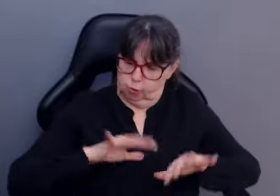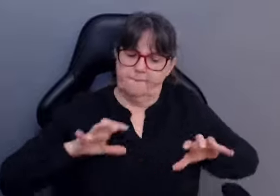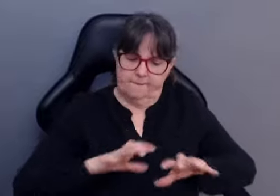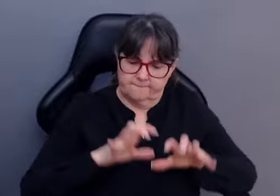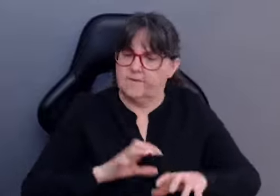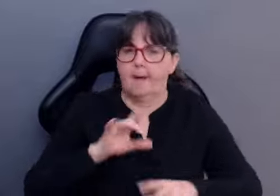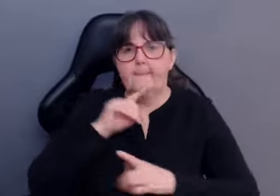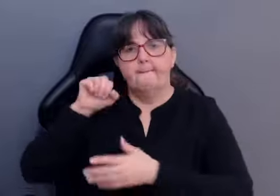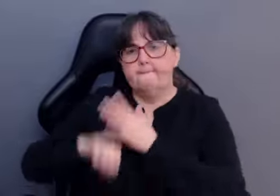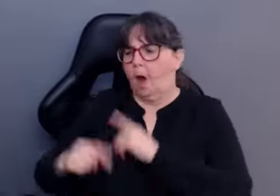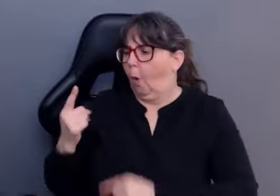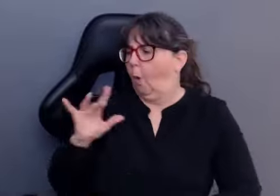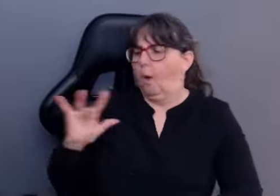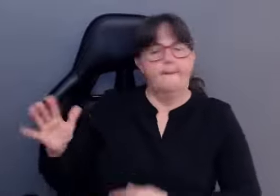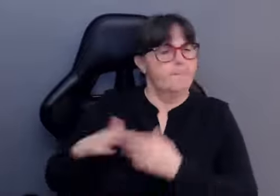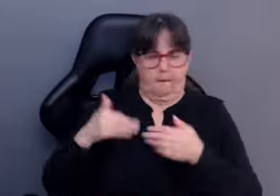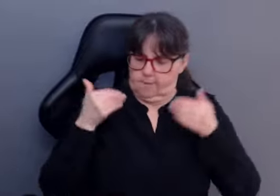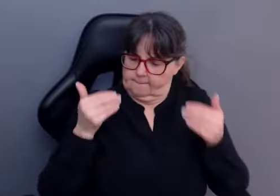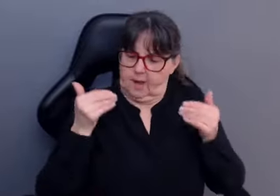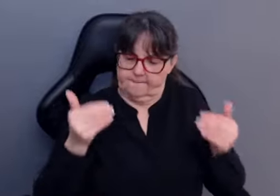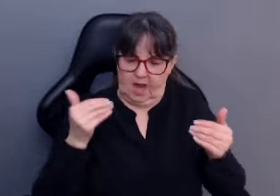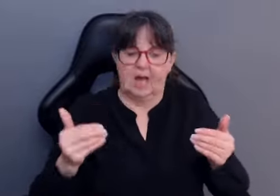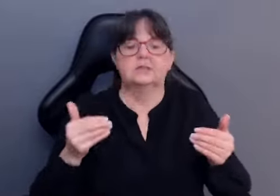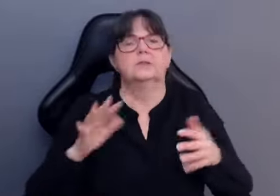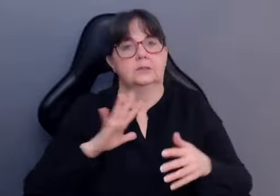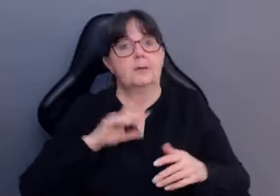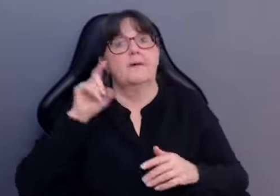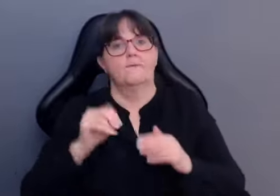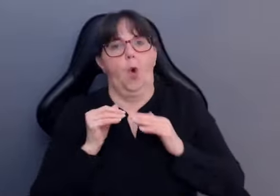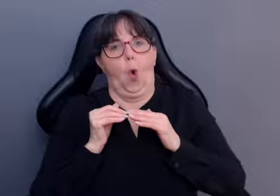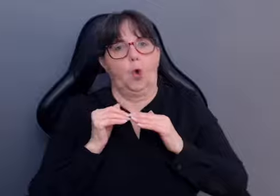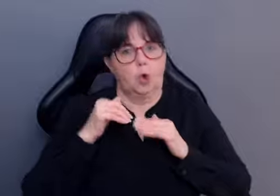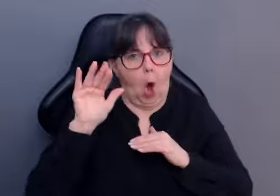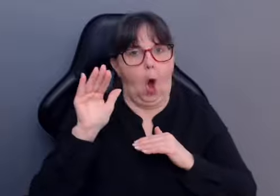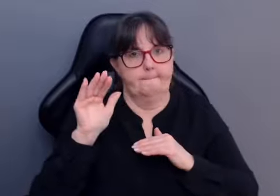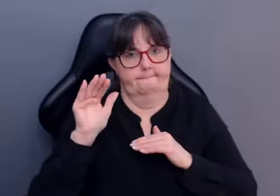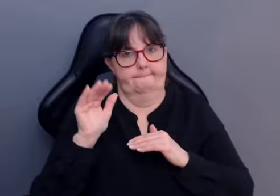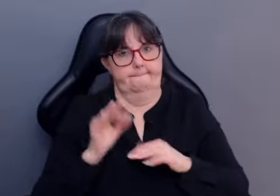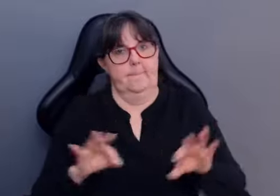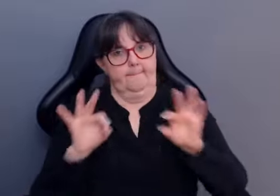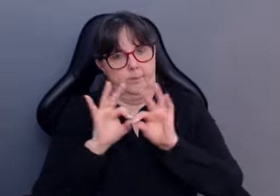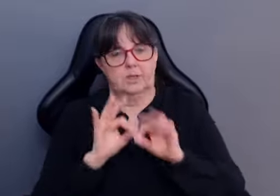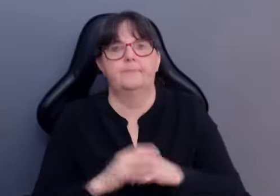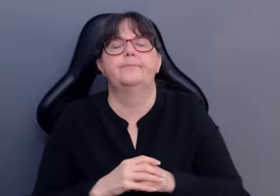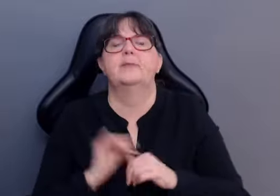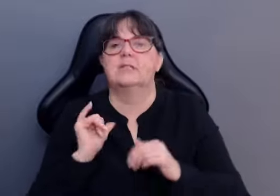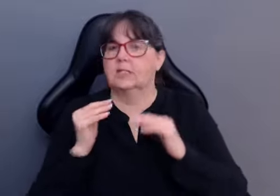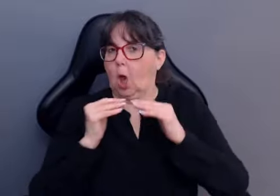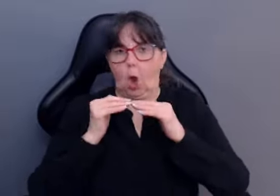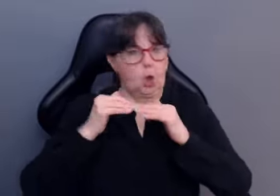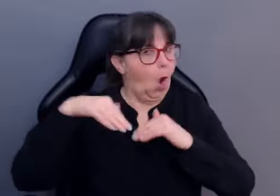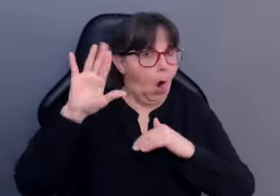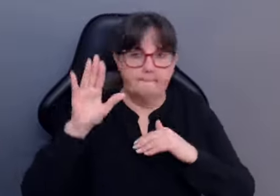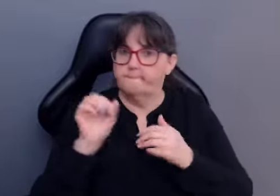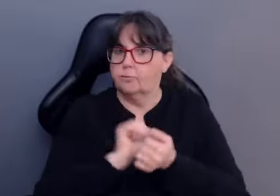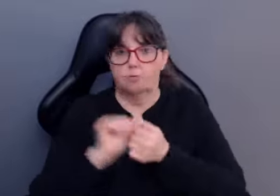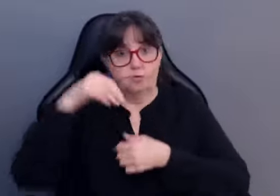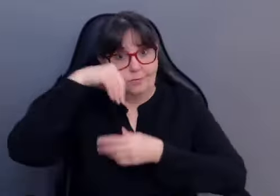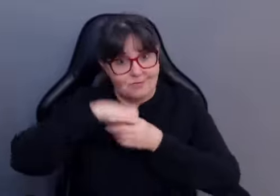leurs fonctions du moment qu'un quorum subsiste. Si le quorum n'existe plus,